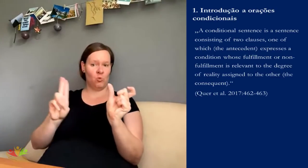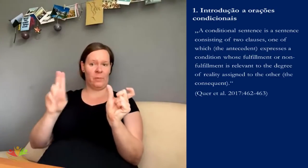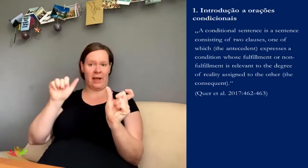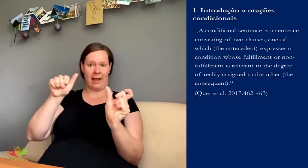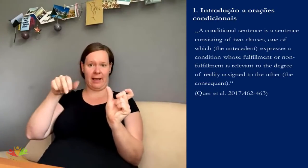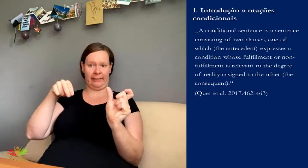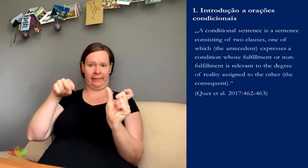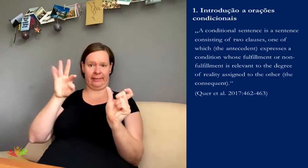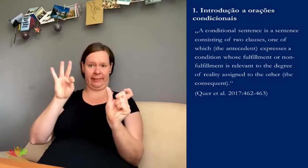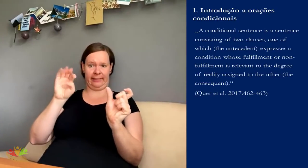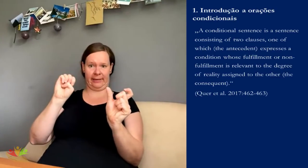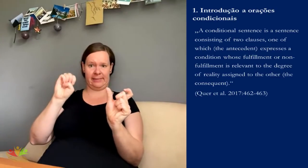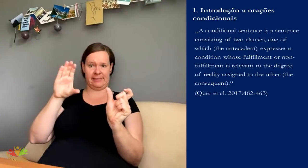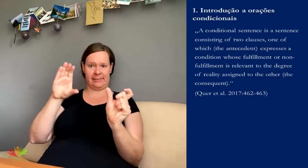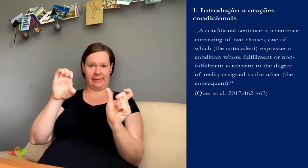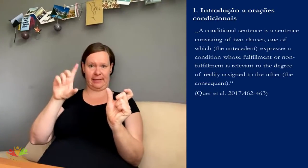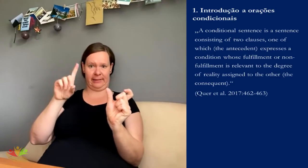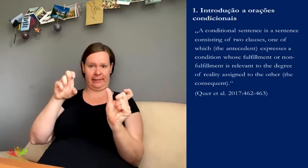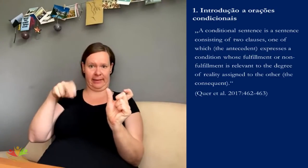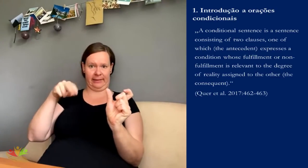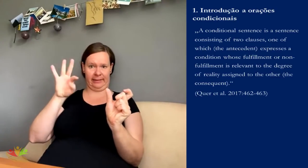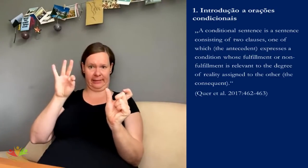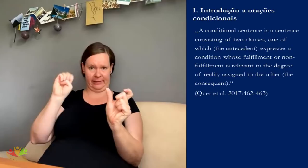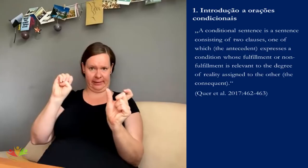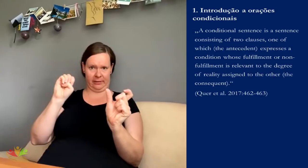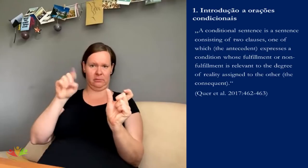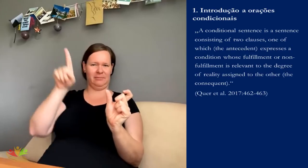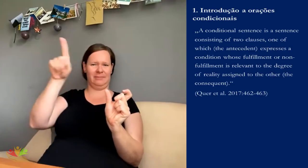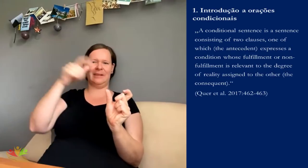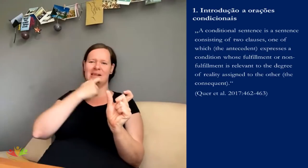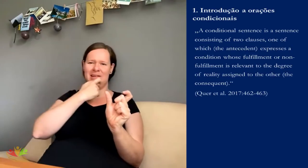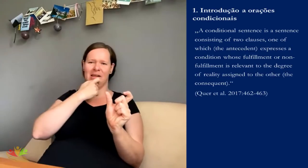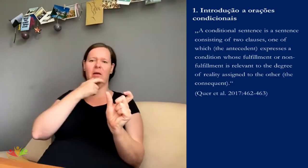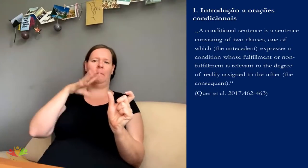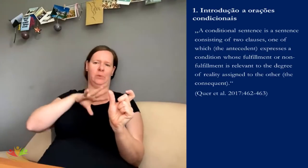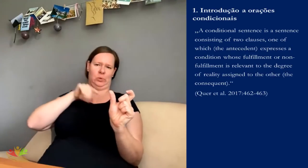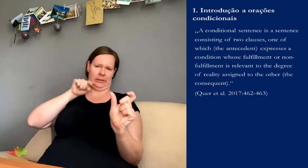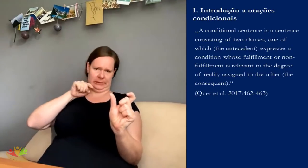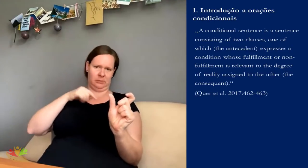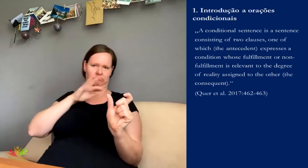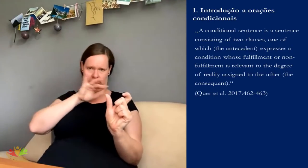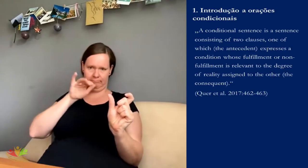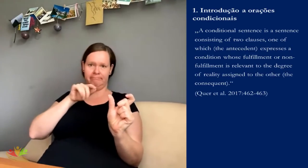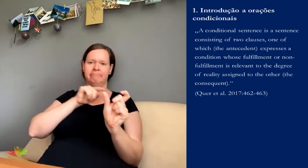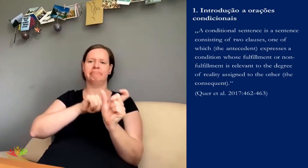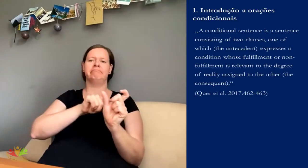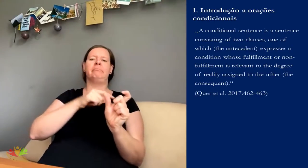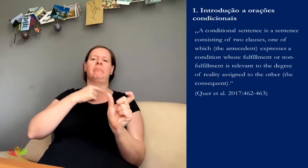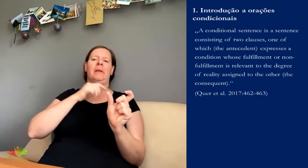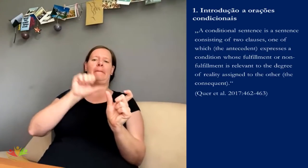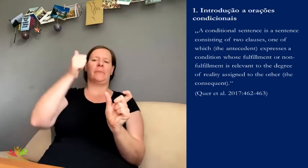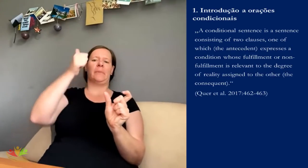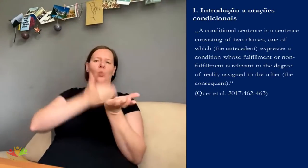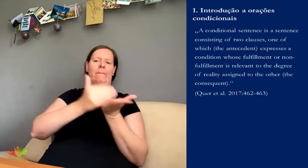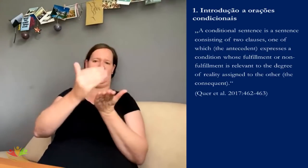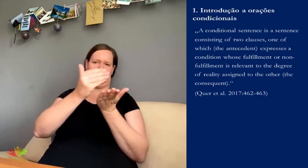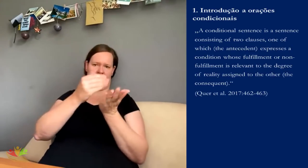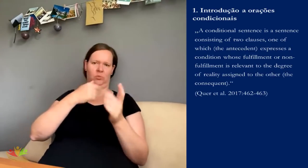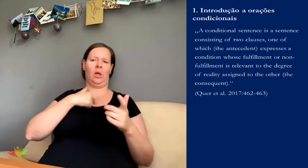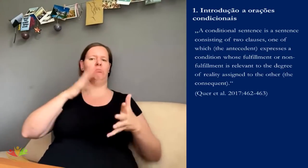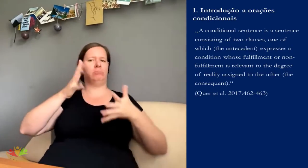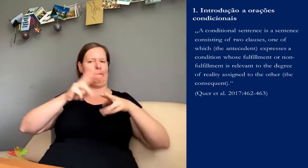Então, a oração sentencial ela é dividida em uma oração condicional é dividida em duas partes. A primeira parte a gente chama